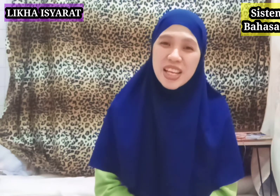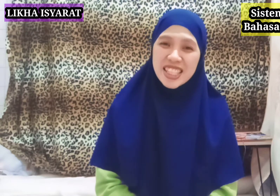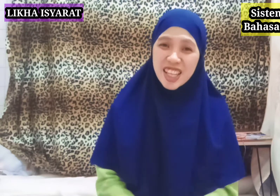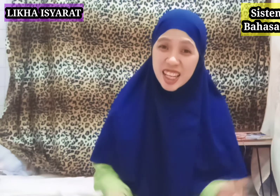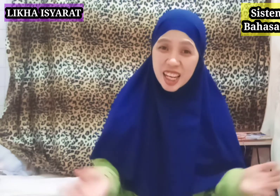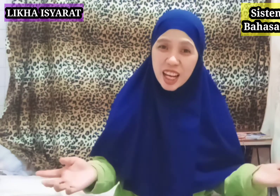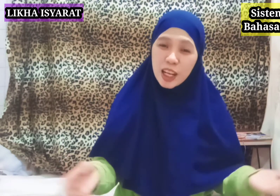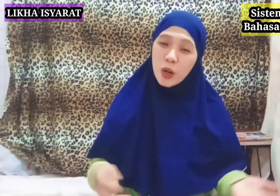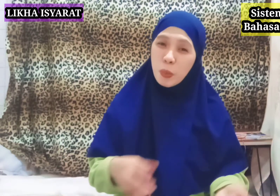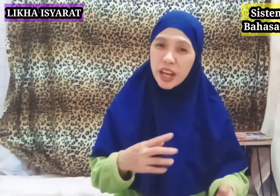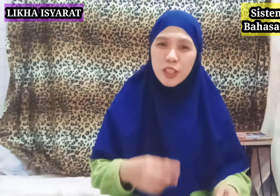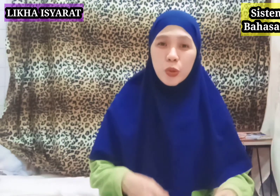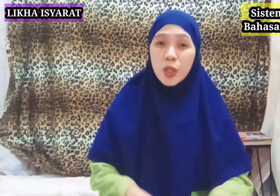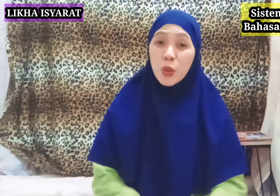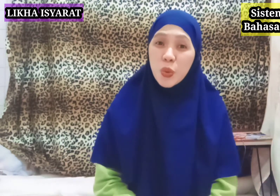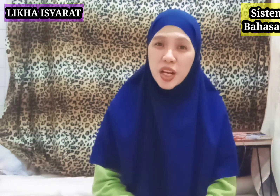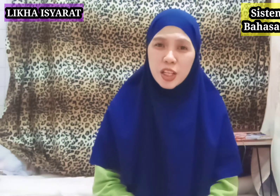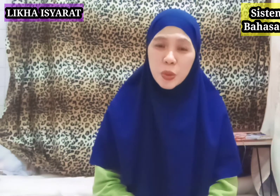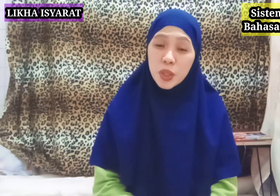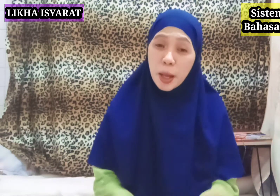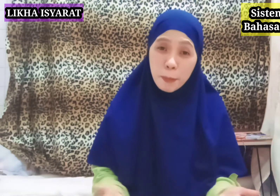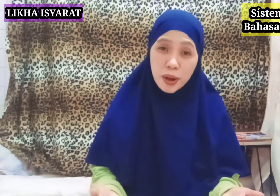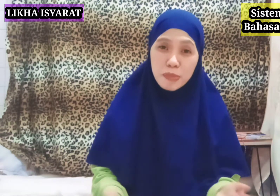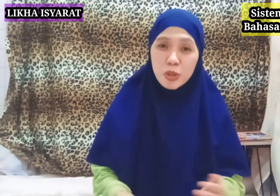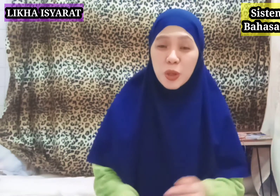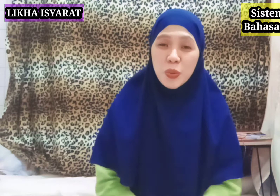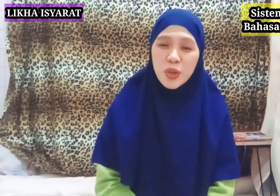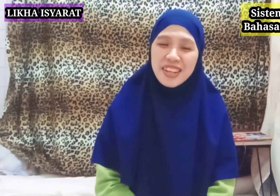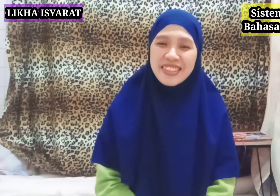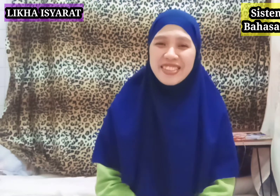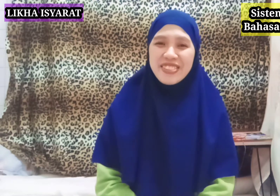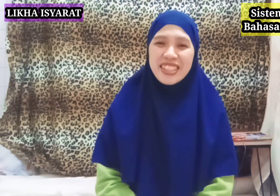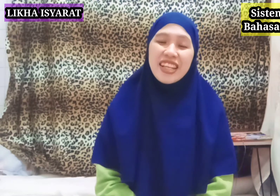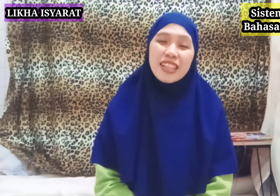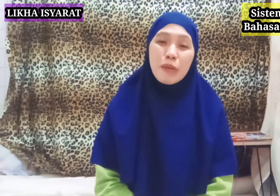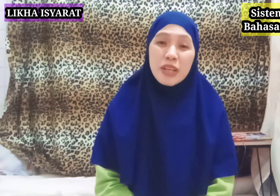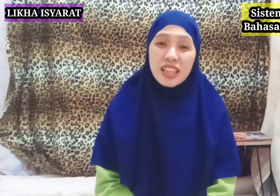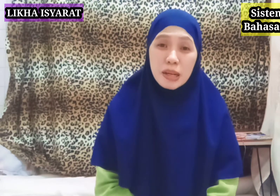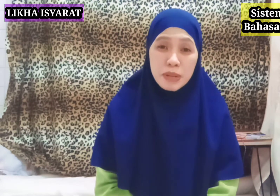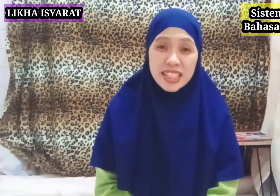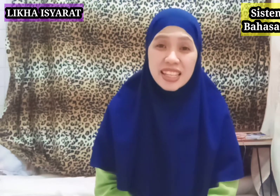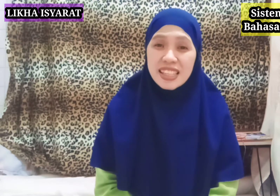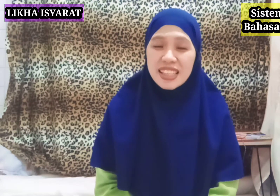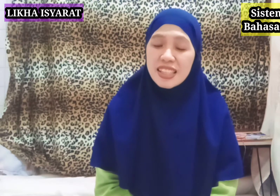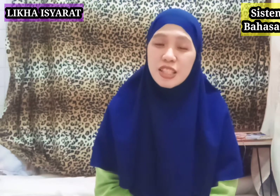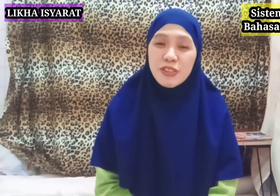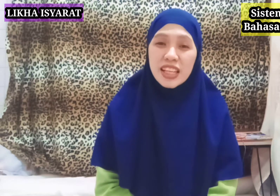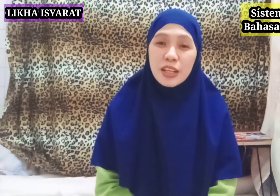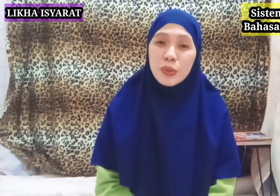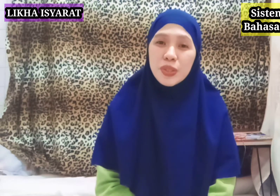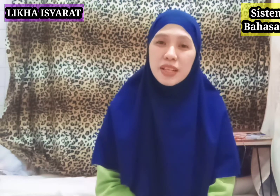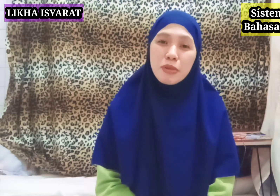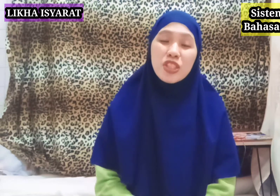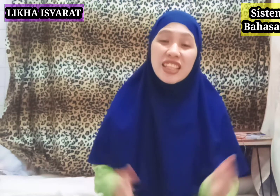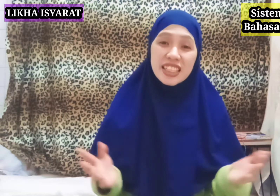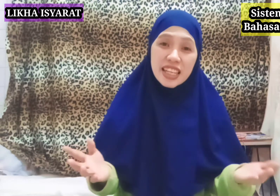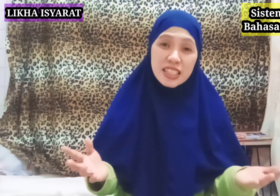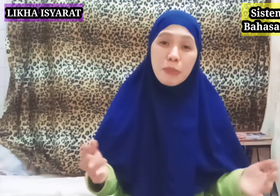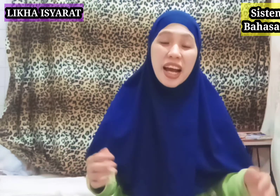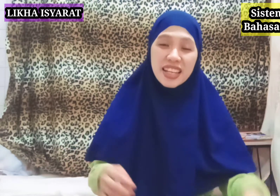Biasanya kan anak-anak kalau main gitu terluka gitu. Kenapa kamu terluka gitu ya. Tapi kita belajar inti-inti sifat anak dulu ya. Maksudnya yang terjadi sama anak